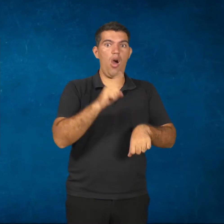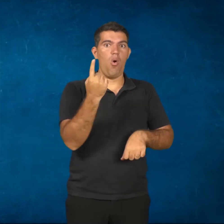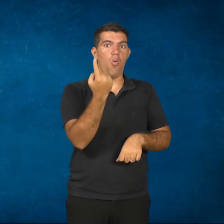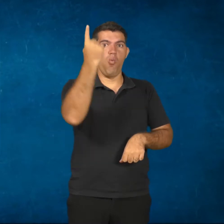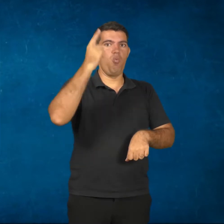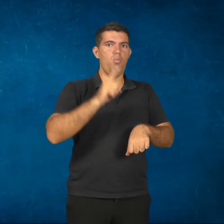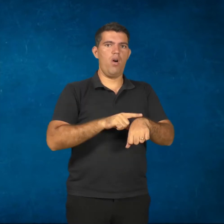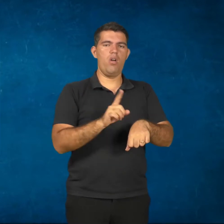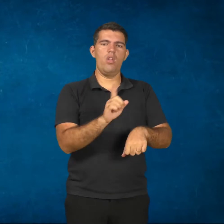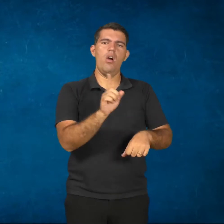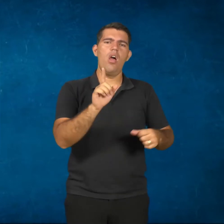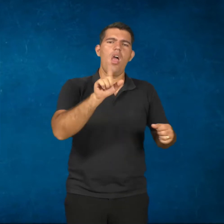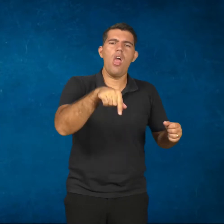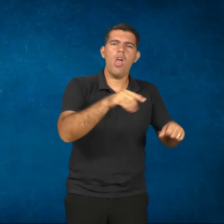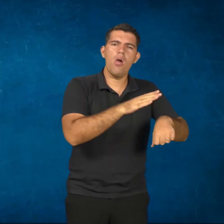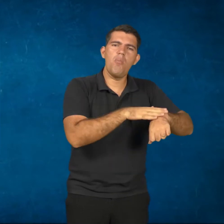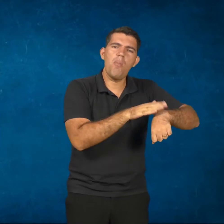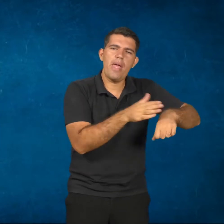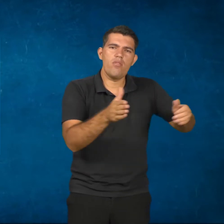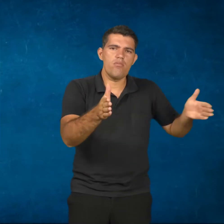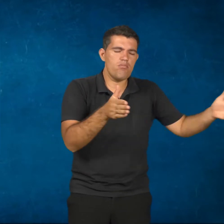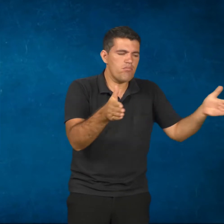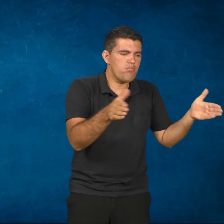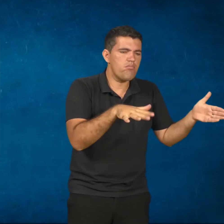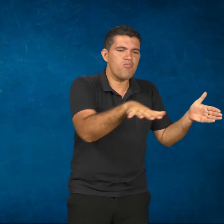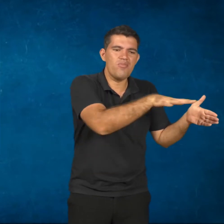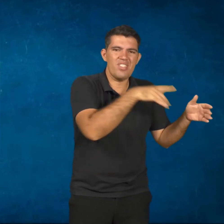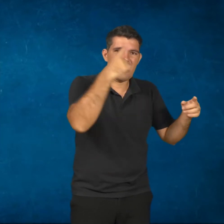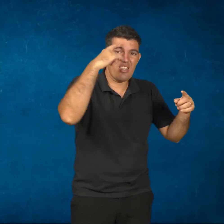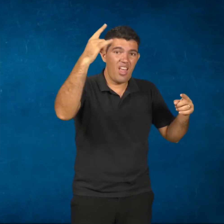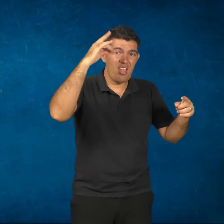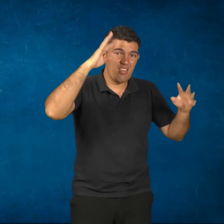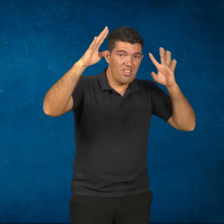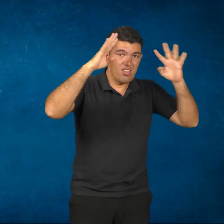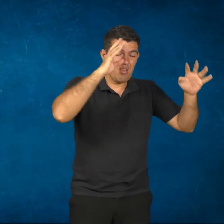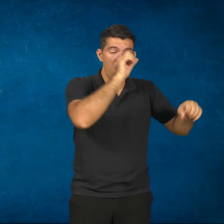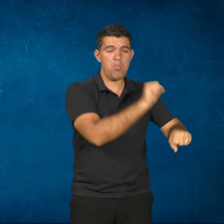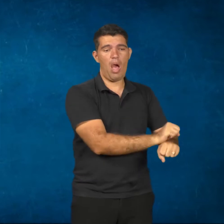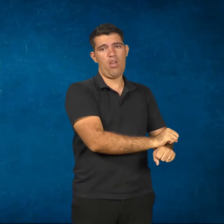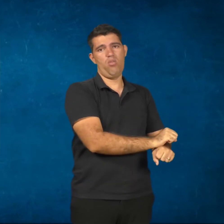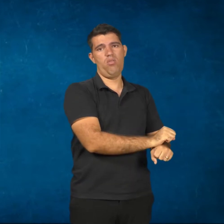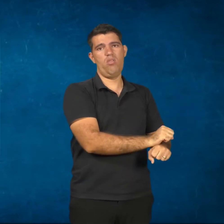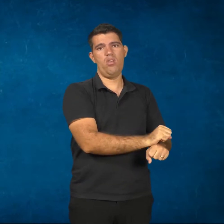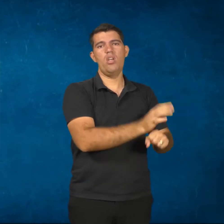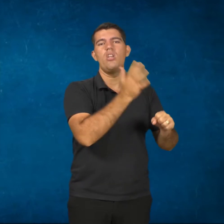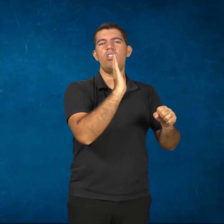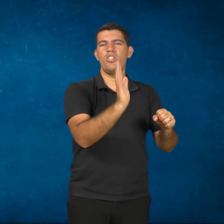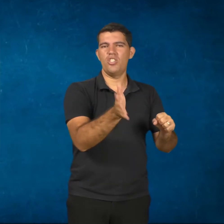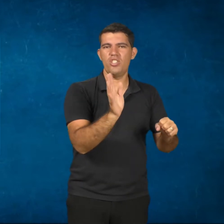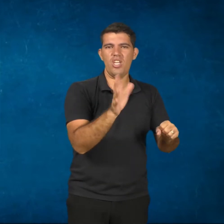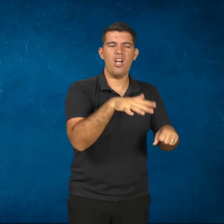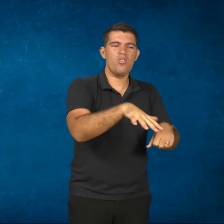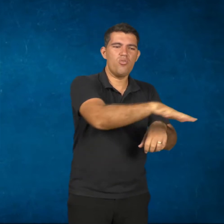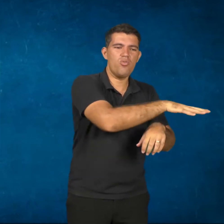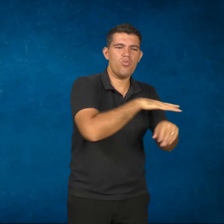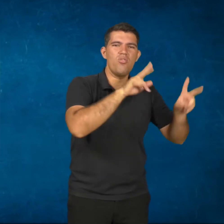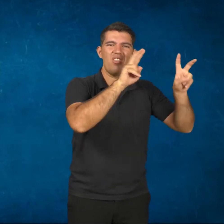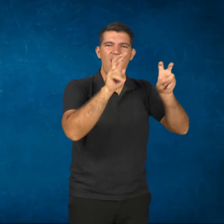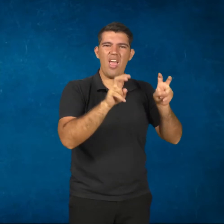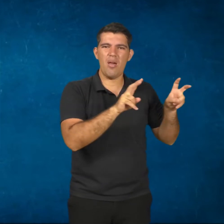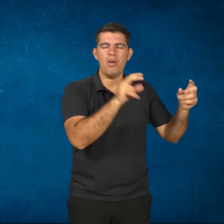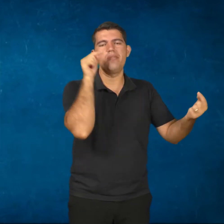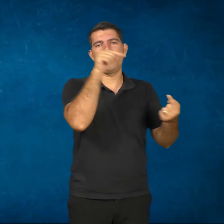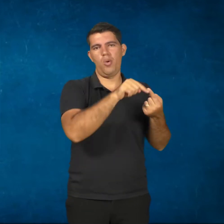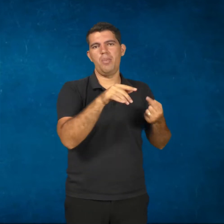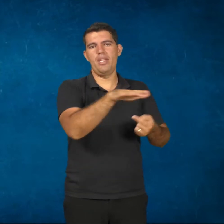época bastante grande, mas ficaram estagnadas naquele instantâneo e continuam refletindo em termos daqueles momentos, né?